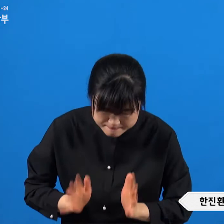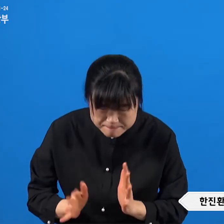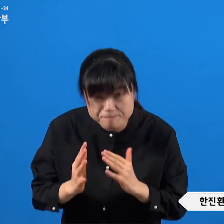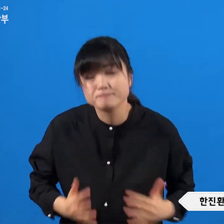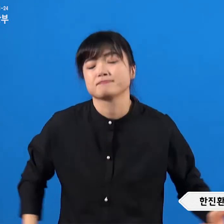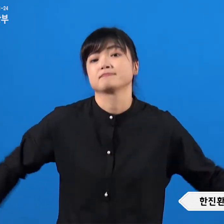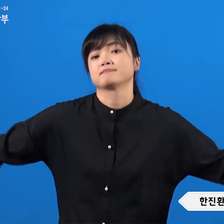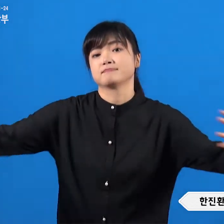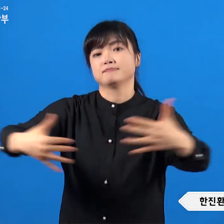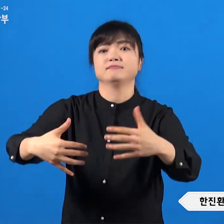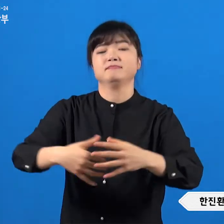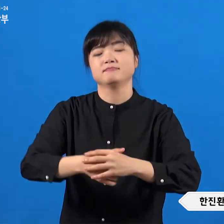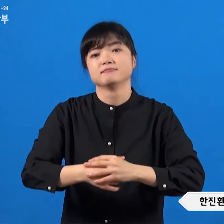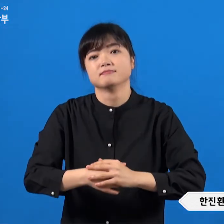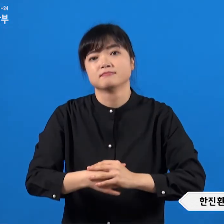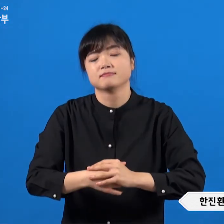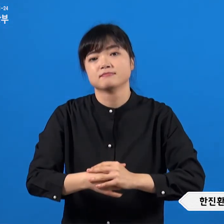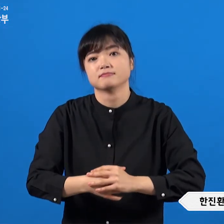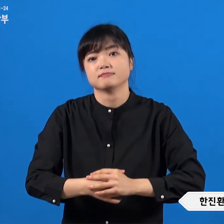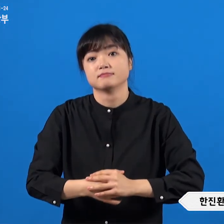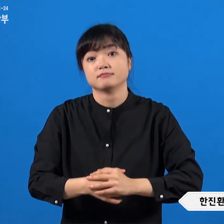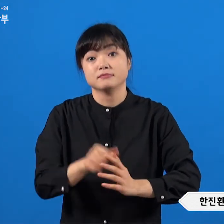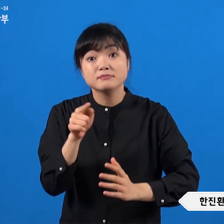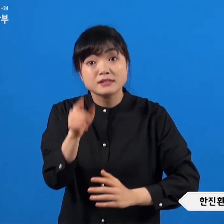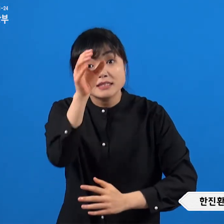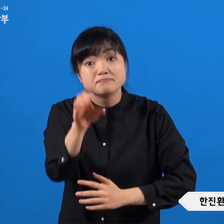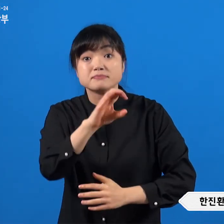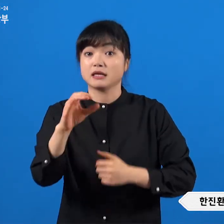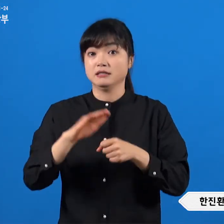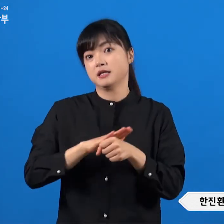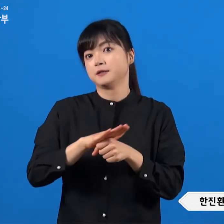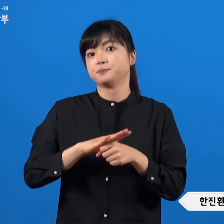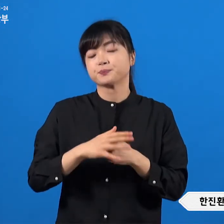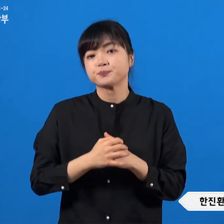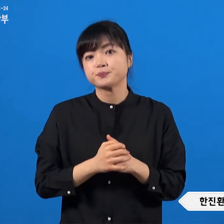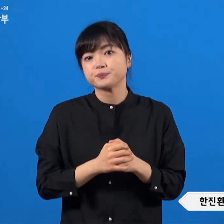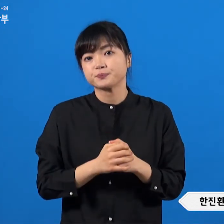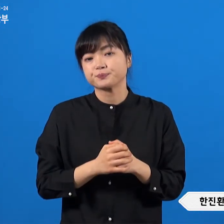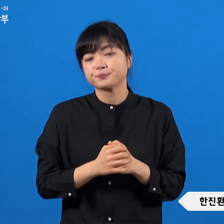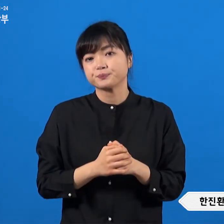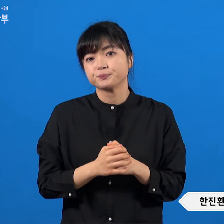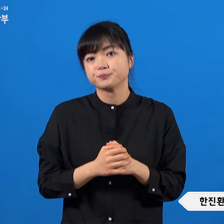것입니다. 그것이 십자가의 사랑 아닙니까?